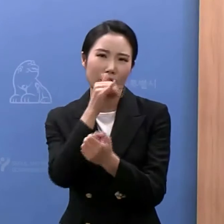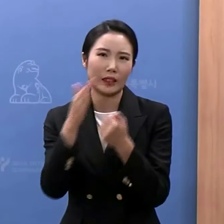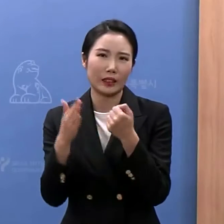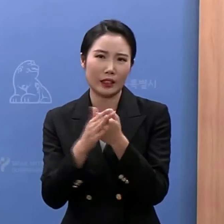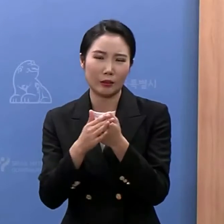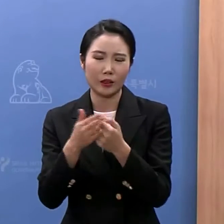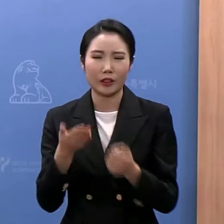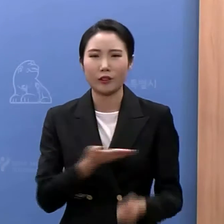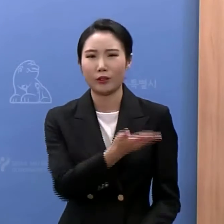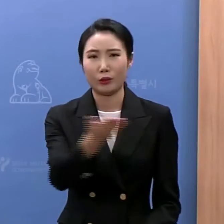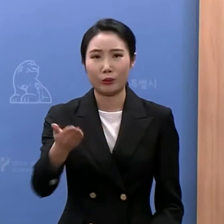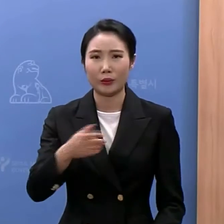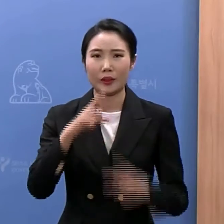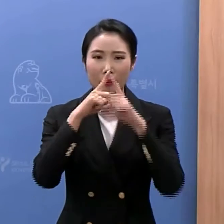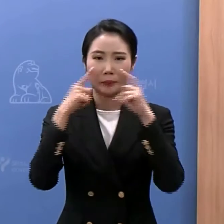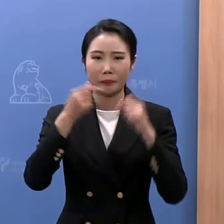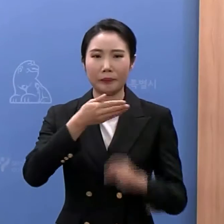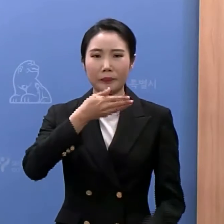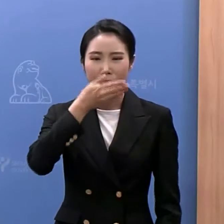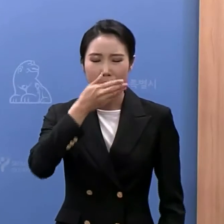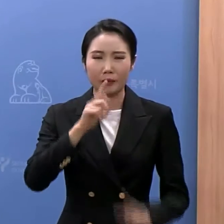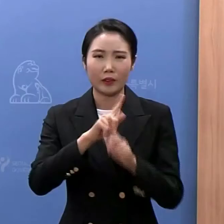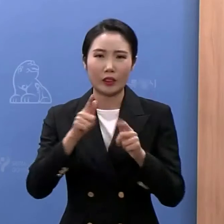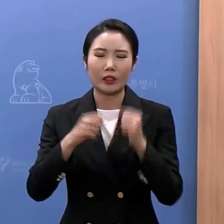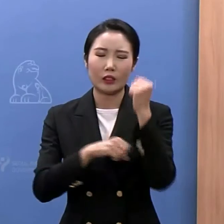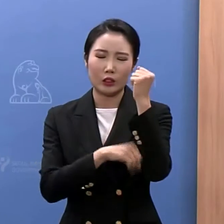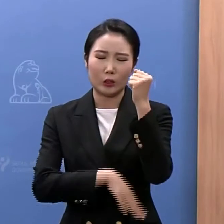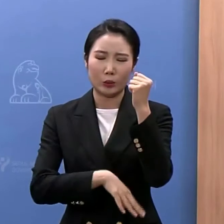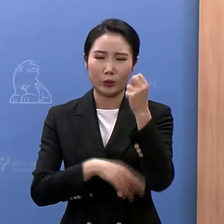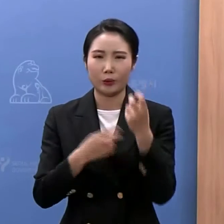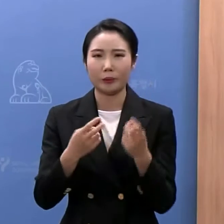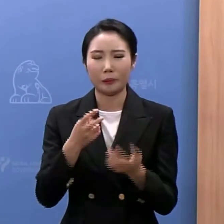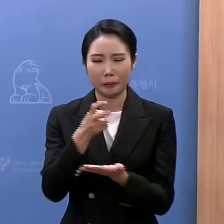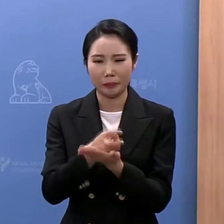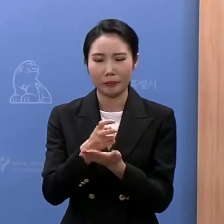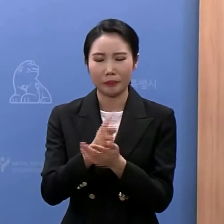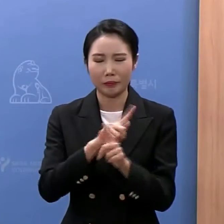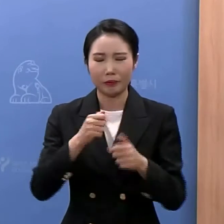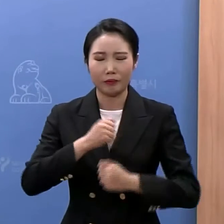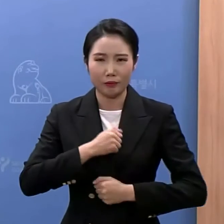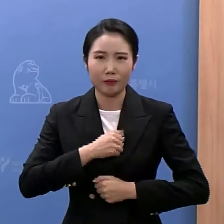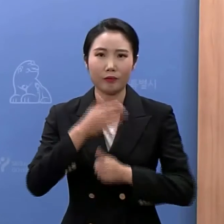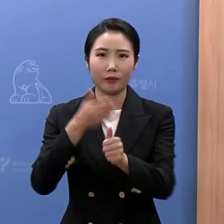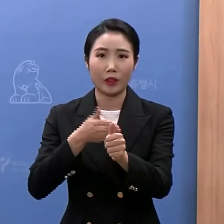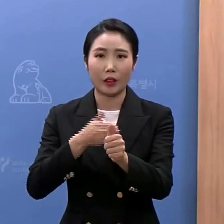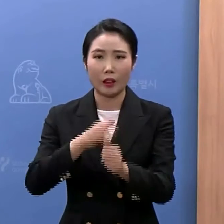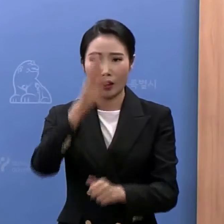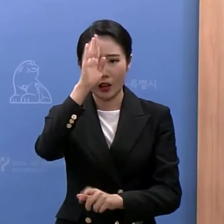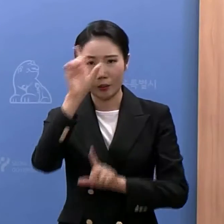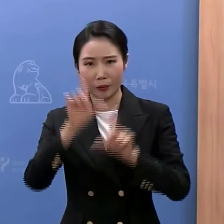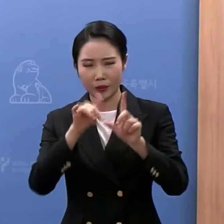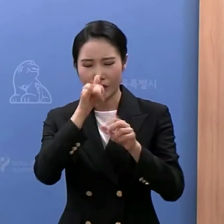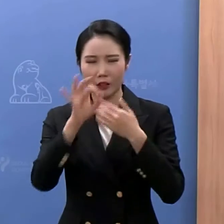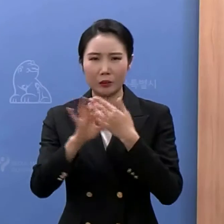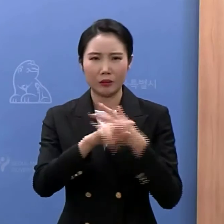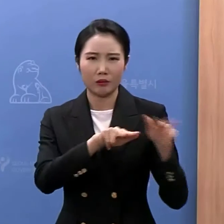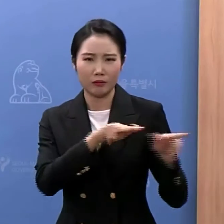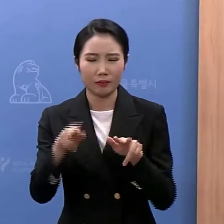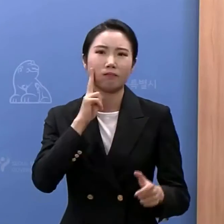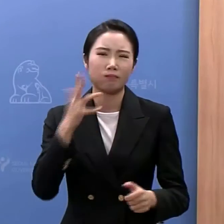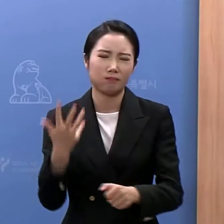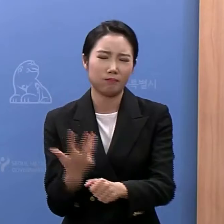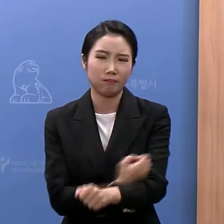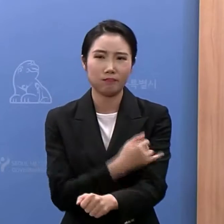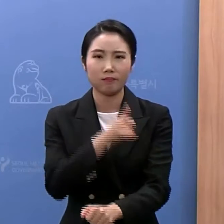착용 등 기본 방역 수칙을 준수해 주시고 증상이 있을 시에는 즉시 검사를 받아주시기